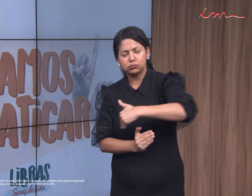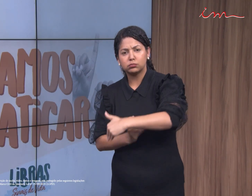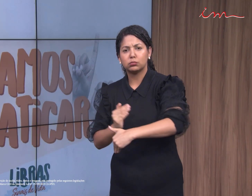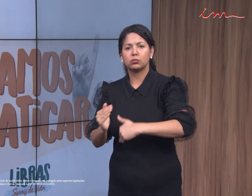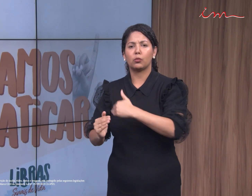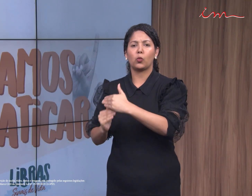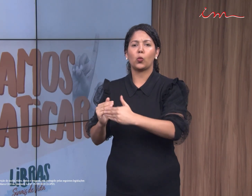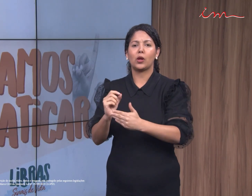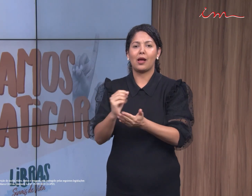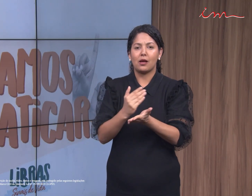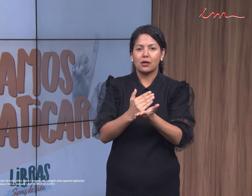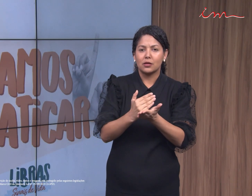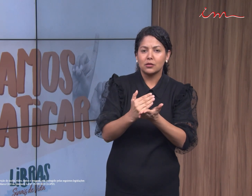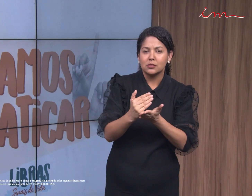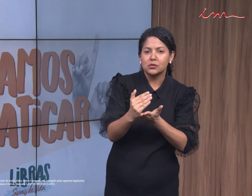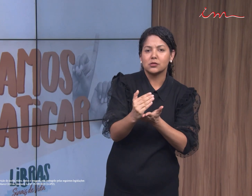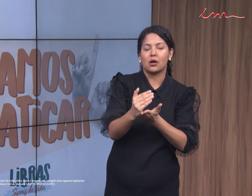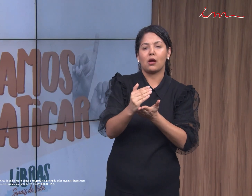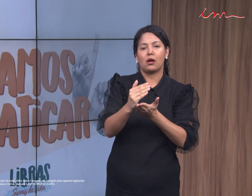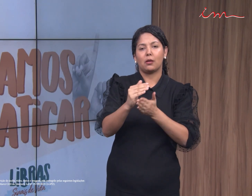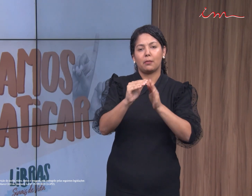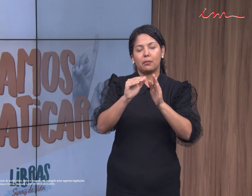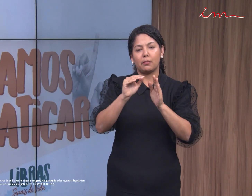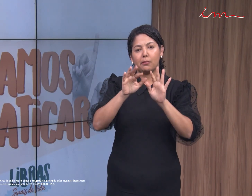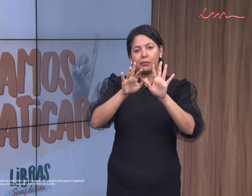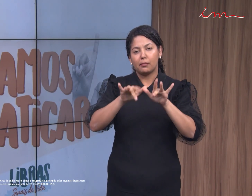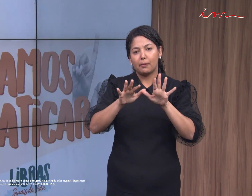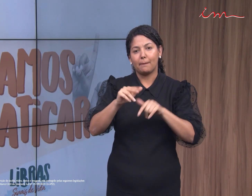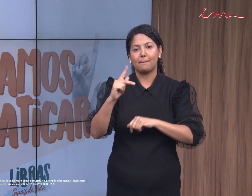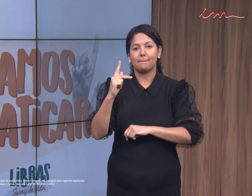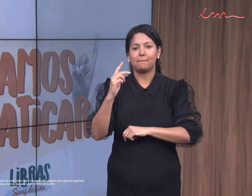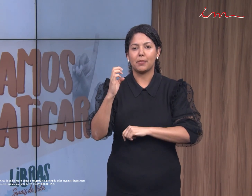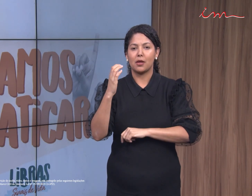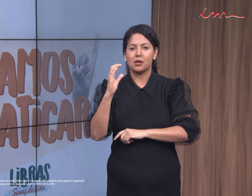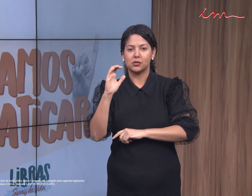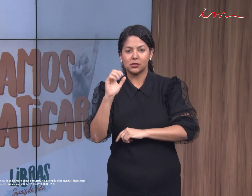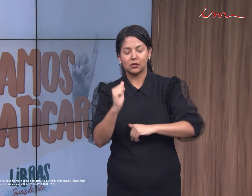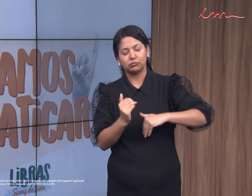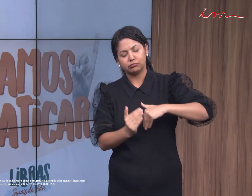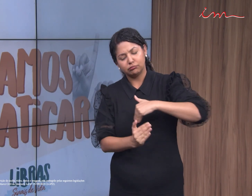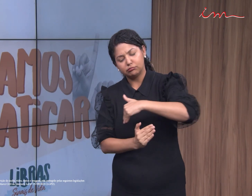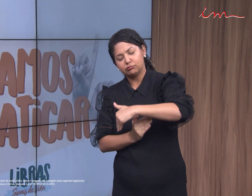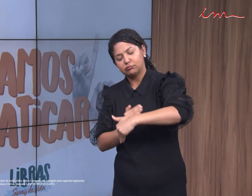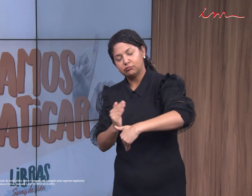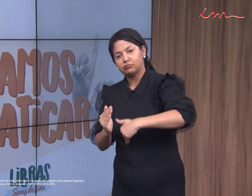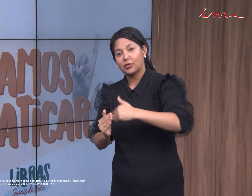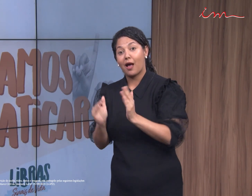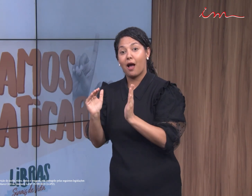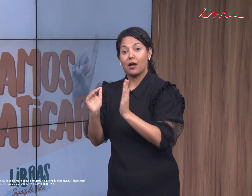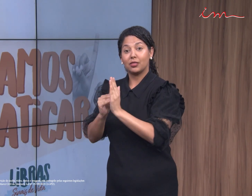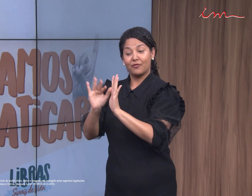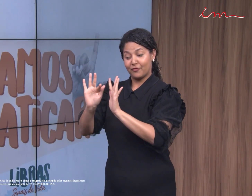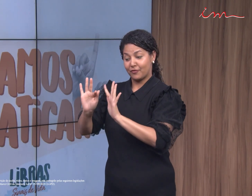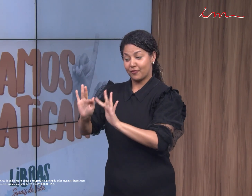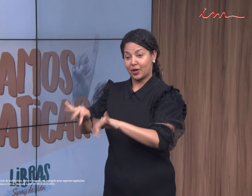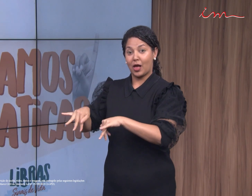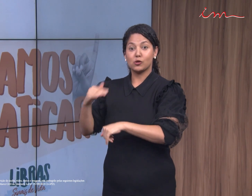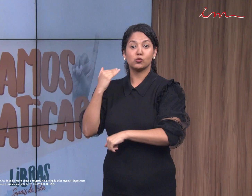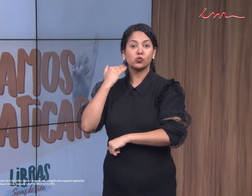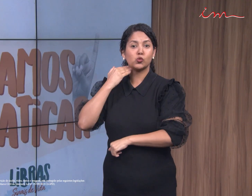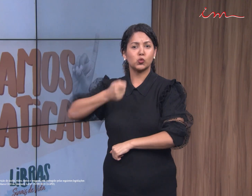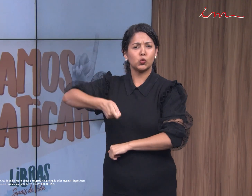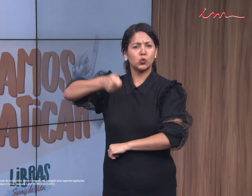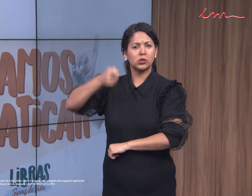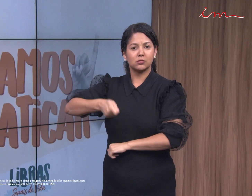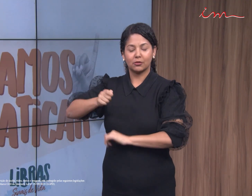Procedimento, o que significa? É o desenrolar daquilo que está acontecendo. Teve o começo, teve a petição, então as peças